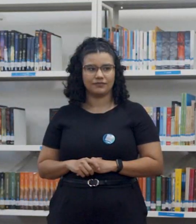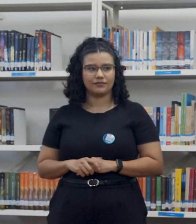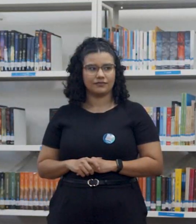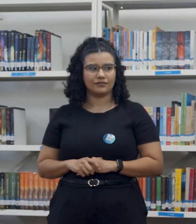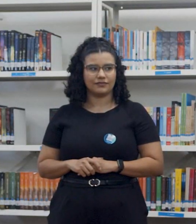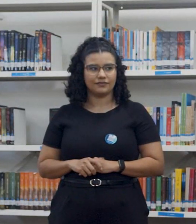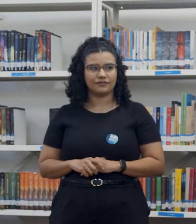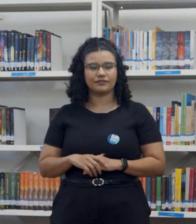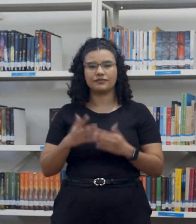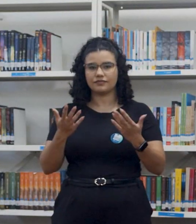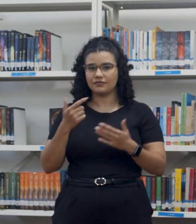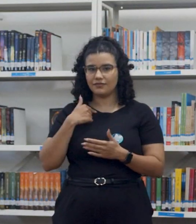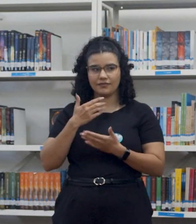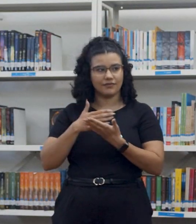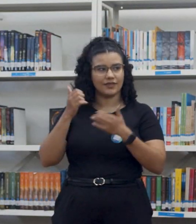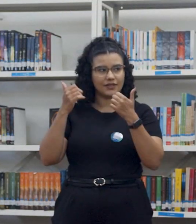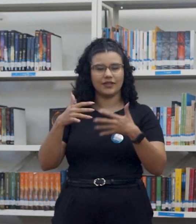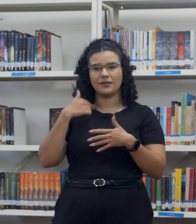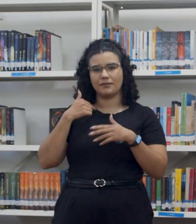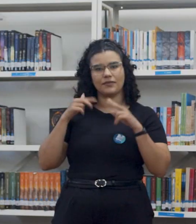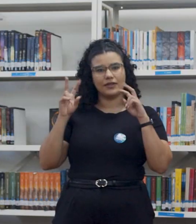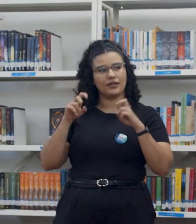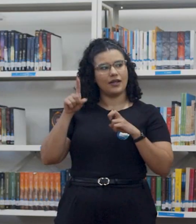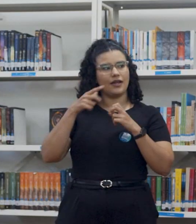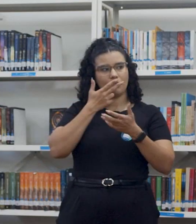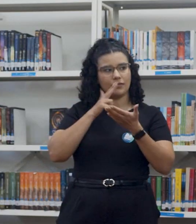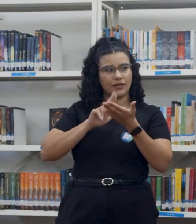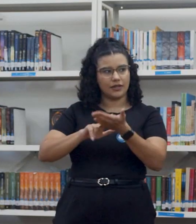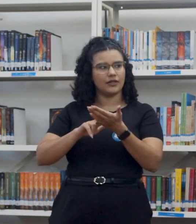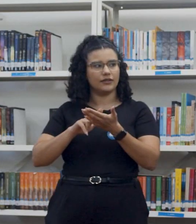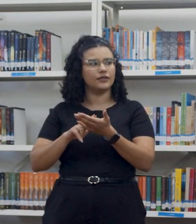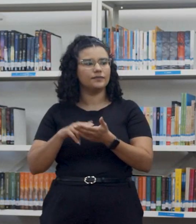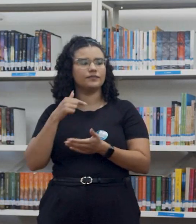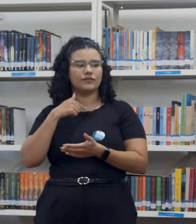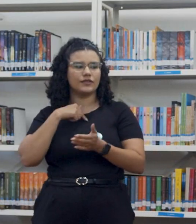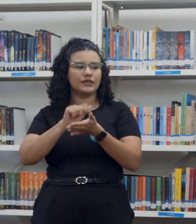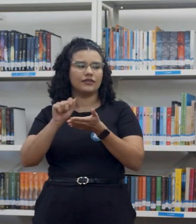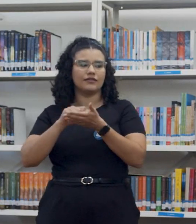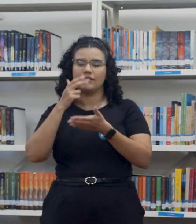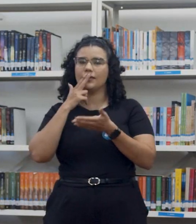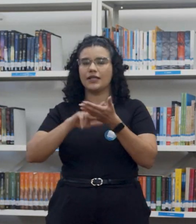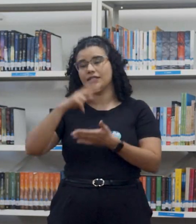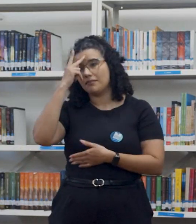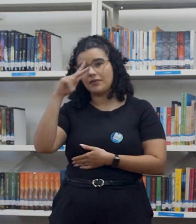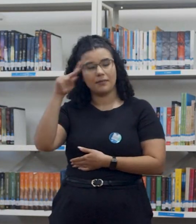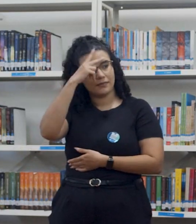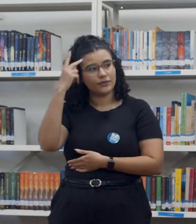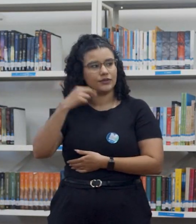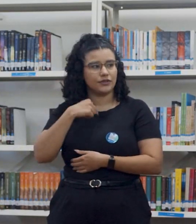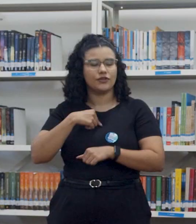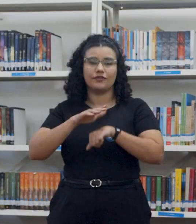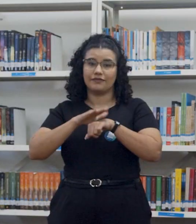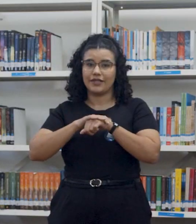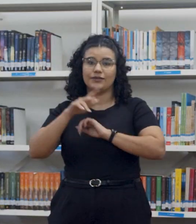e calça jeans. Como eu disse, né, que o meu tema era carta, né? Eu quero das mãos ao coração escrever cartas para as pessoas. Então eu estou montando um projeto